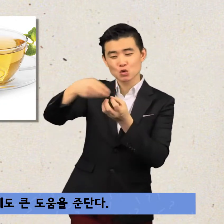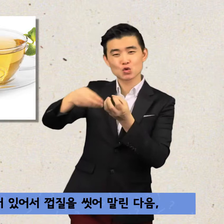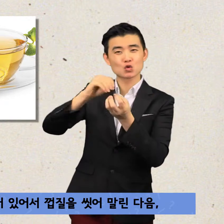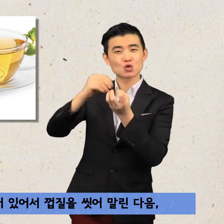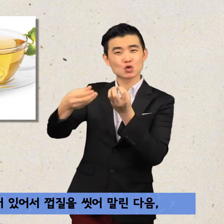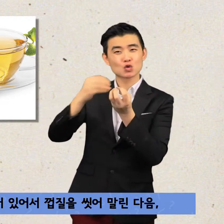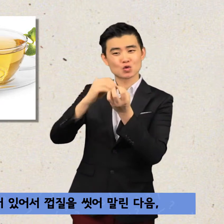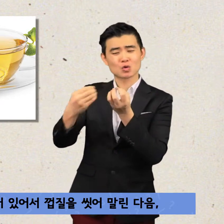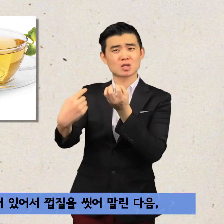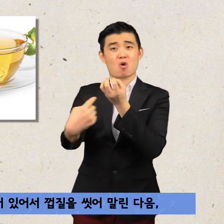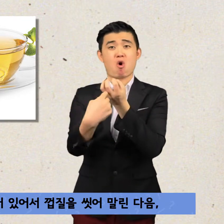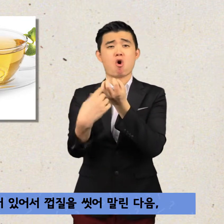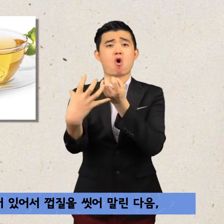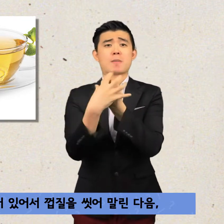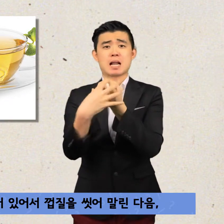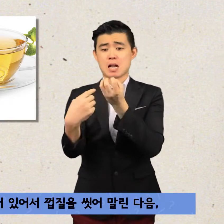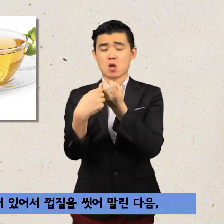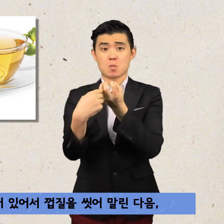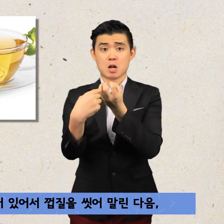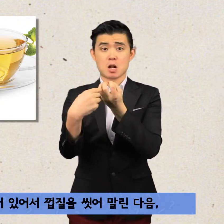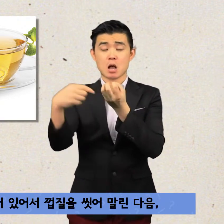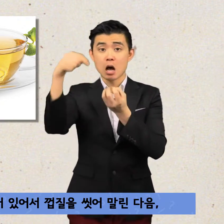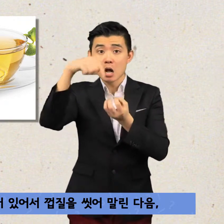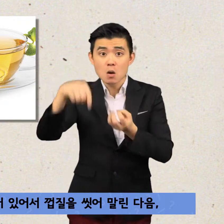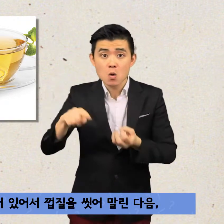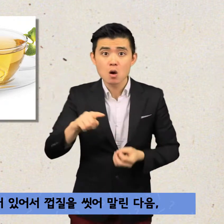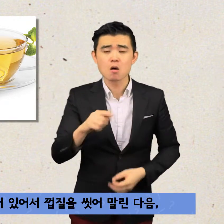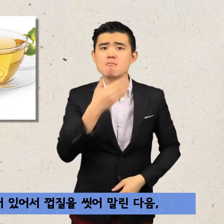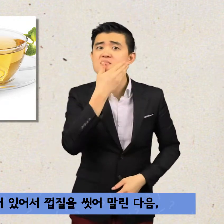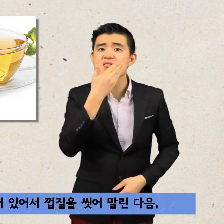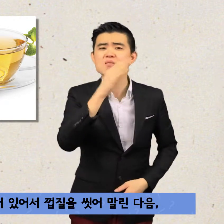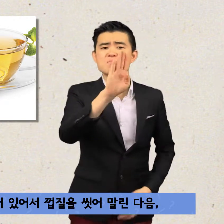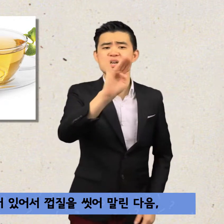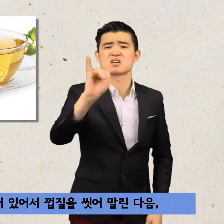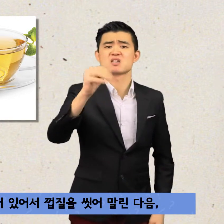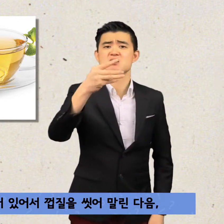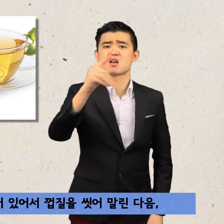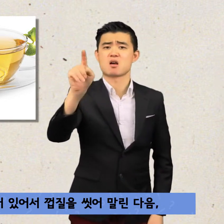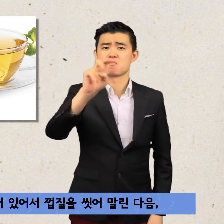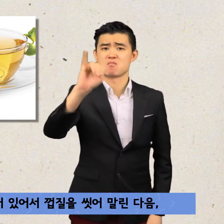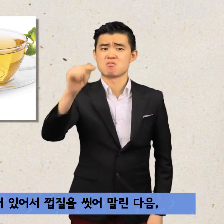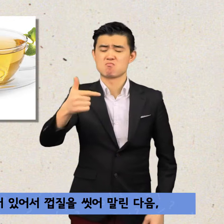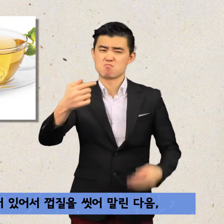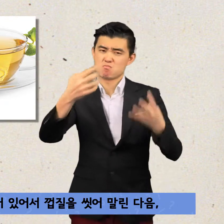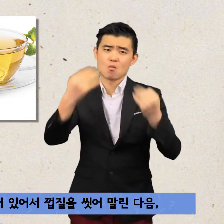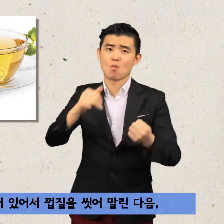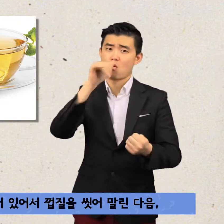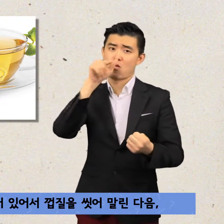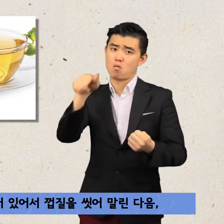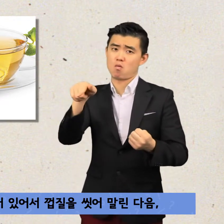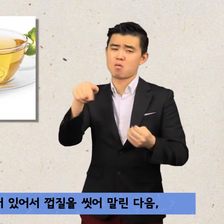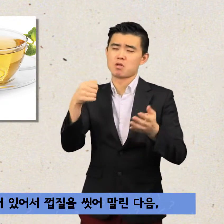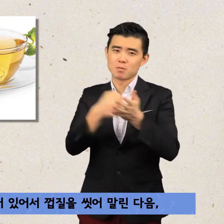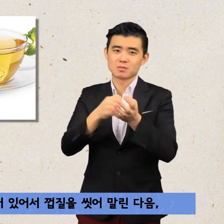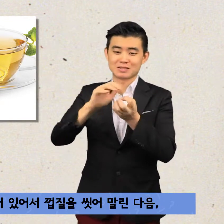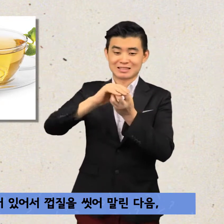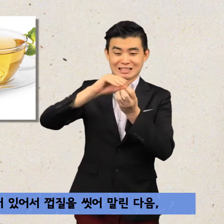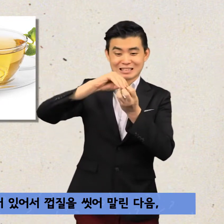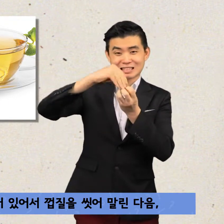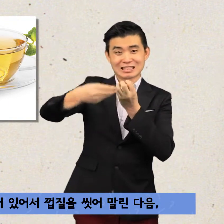귤 껍질에는 비타민이 많이 들어 있어서 껍질을 씻어 말린 다음